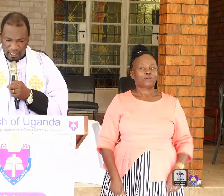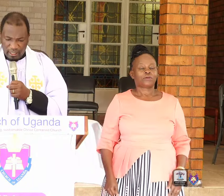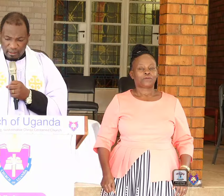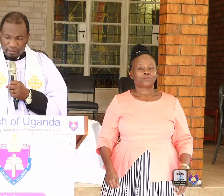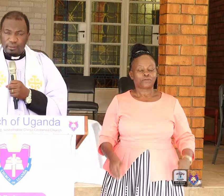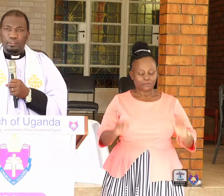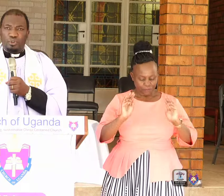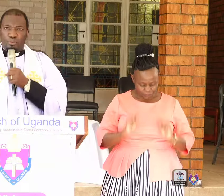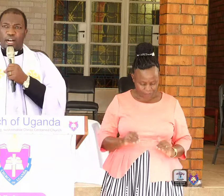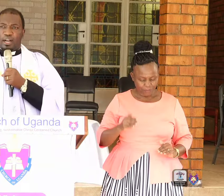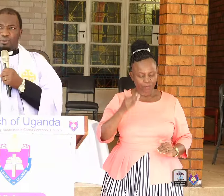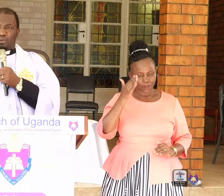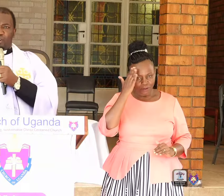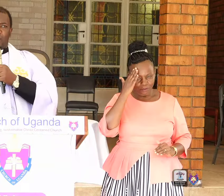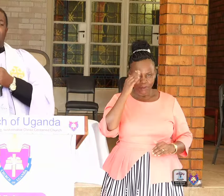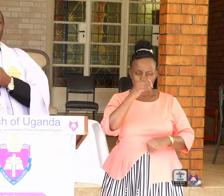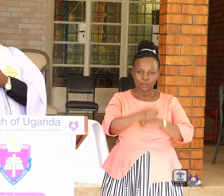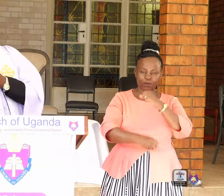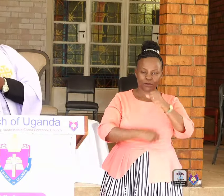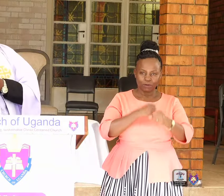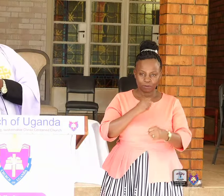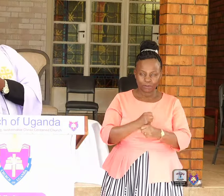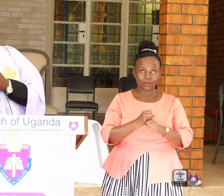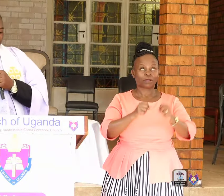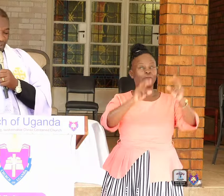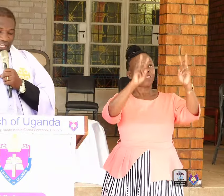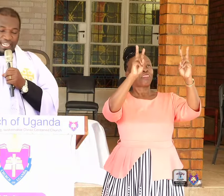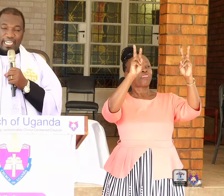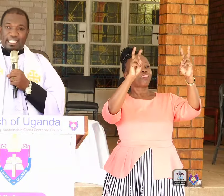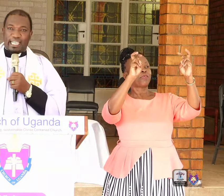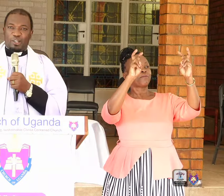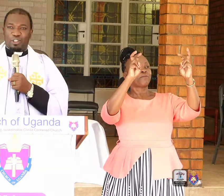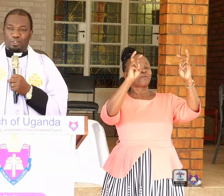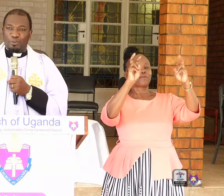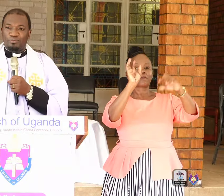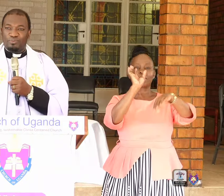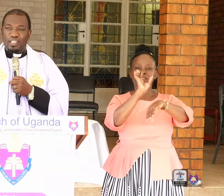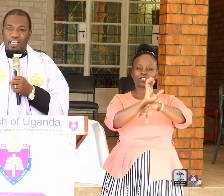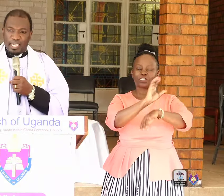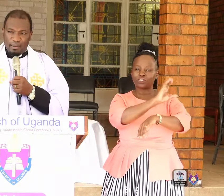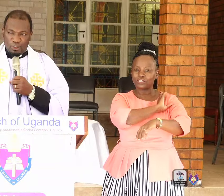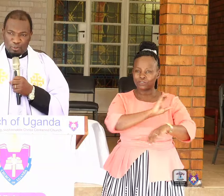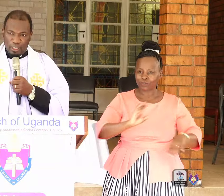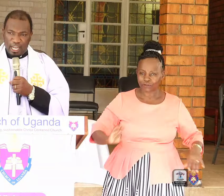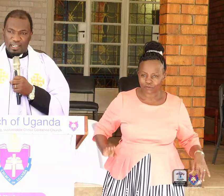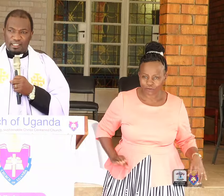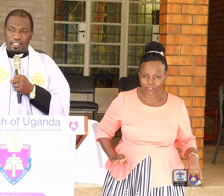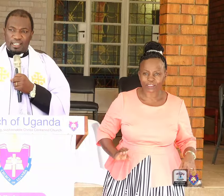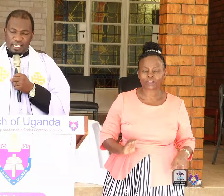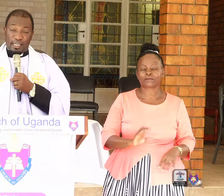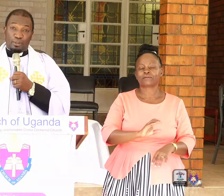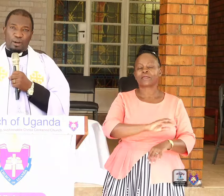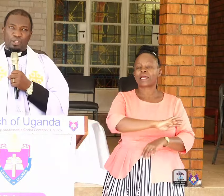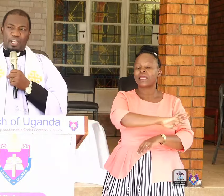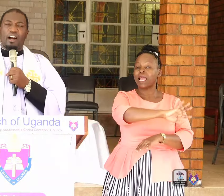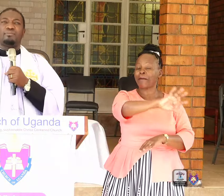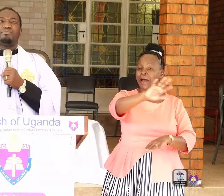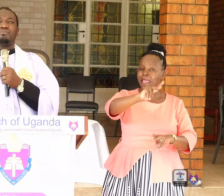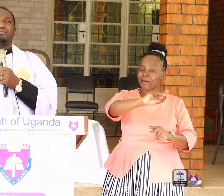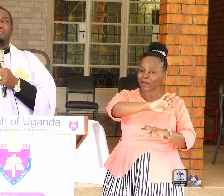Tumanyi nti omwaka guno gwonna tulina omulamwa ng'ekkanisa ya Kristo ey'abantu bonna era ebuna